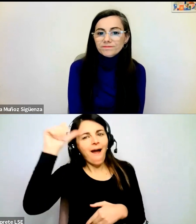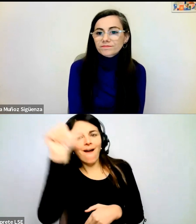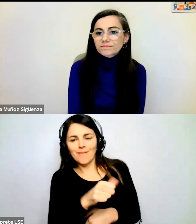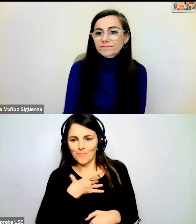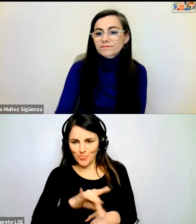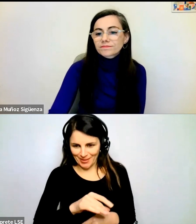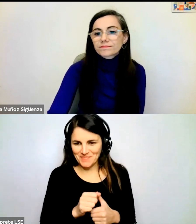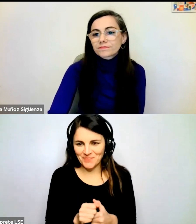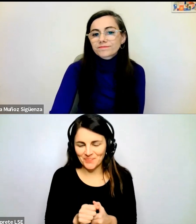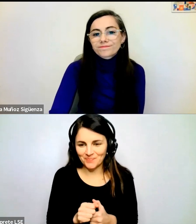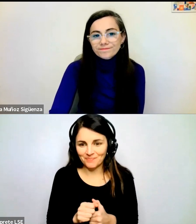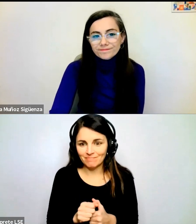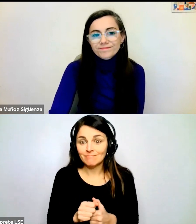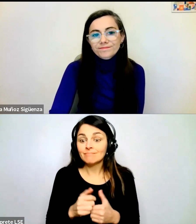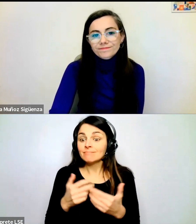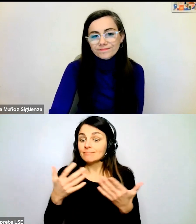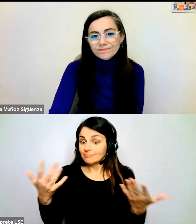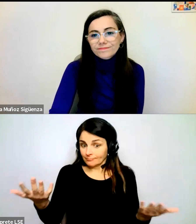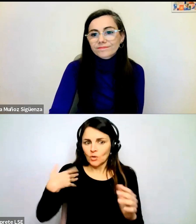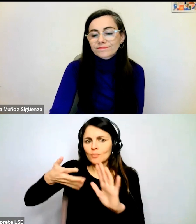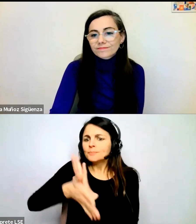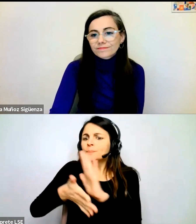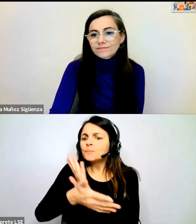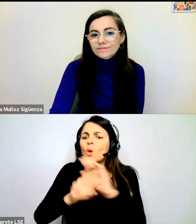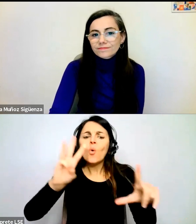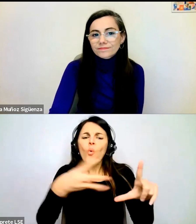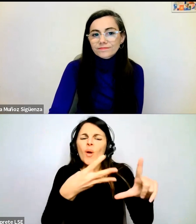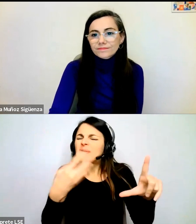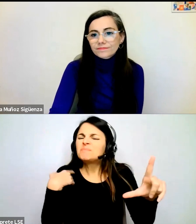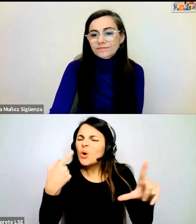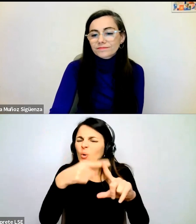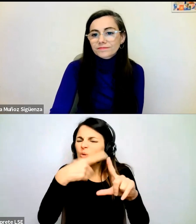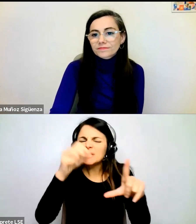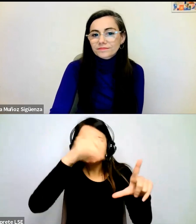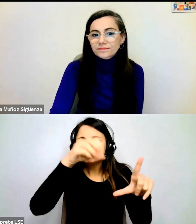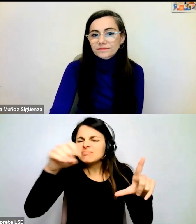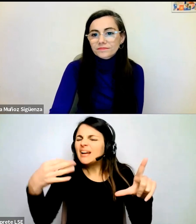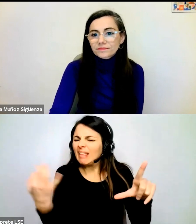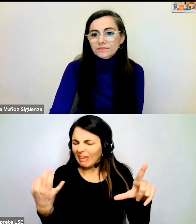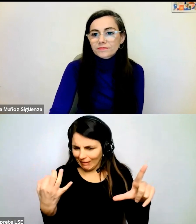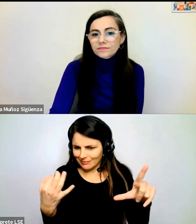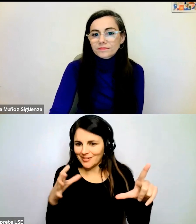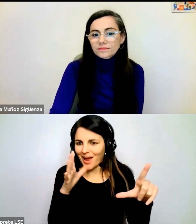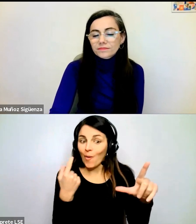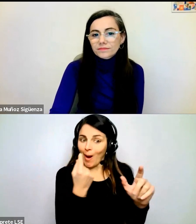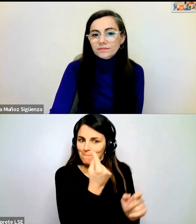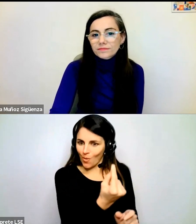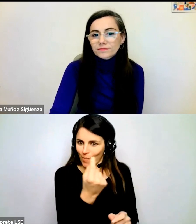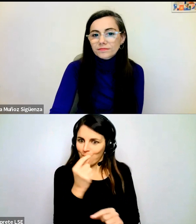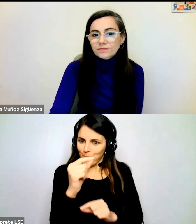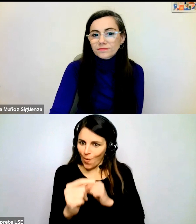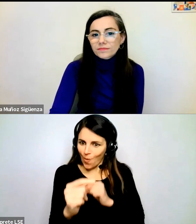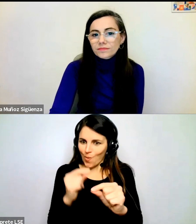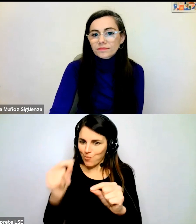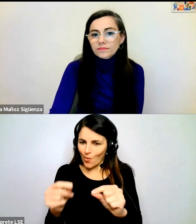Os cuento un poco qué contenido vais a encontrar en la web a nivel general, y ahora vamos viendo de manera un poco más profunda cada uno de